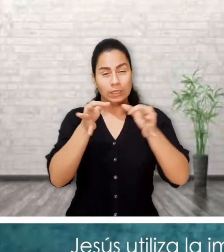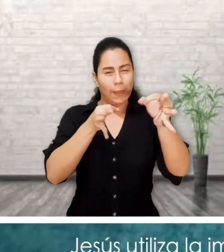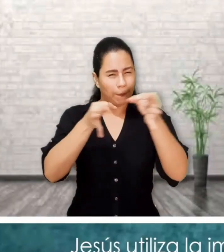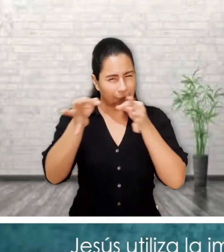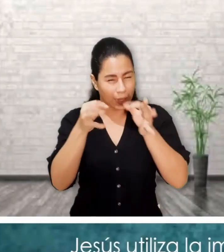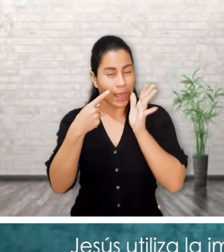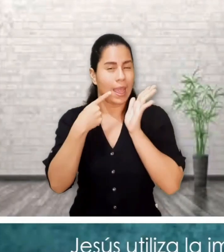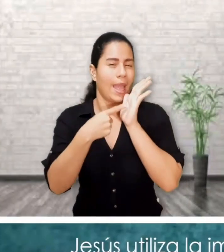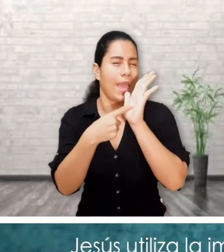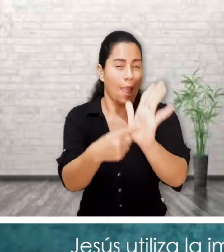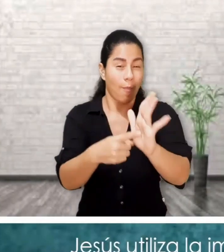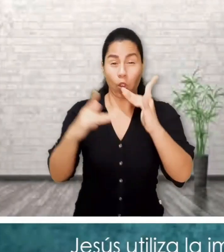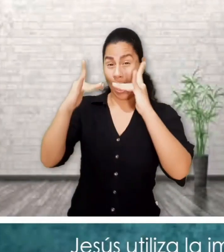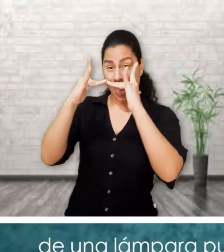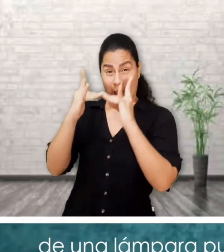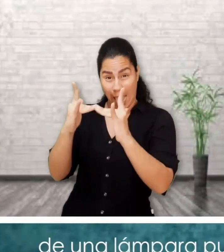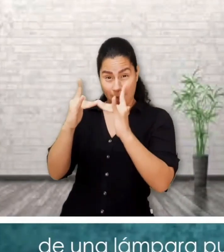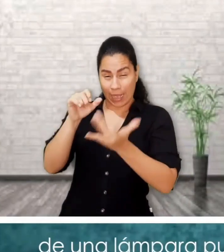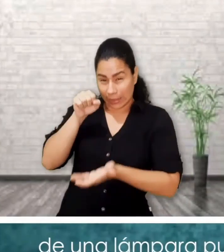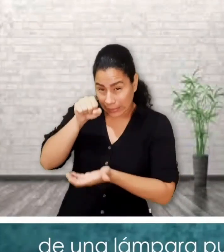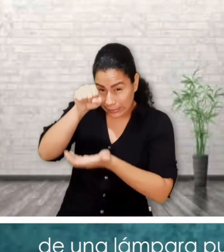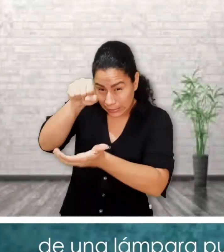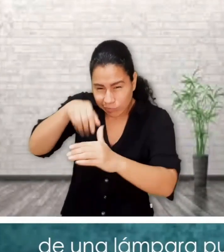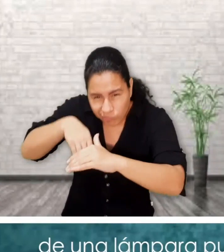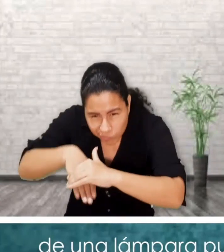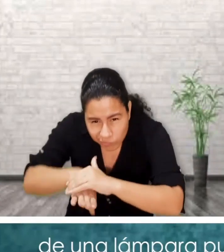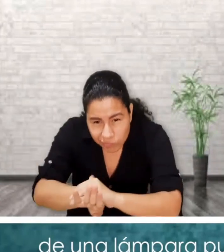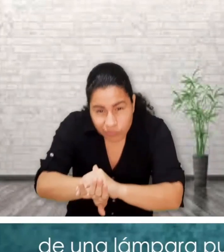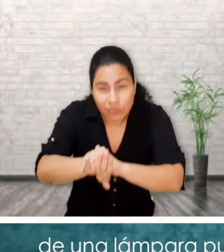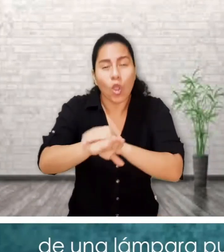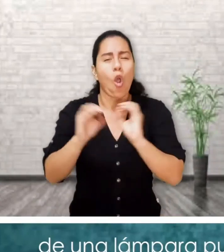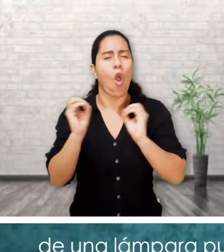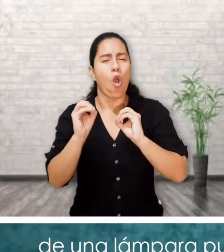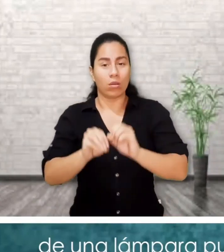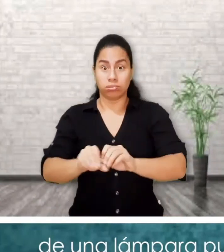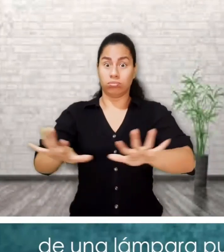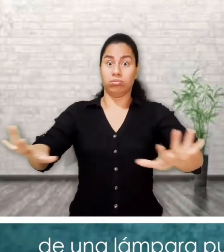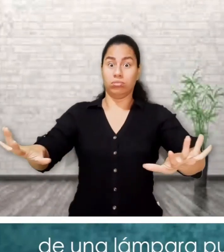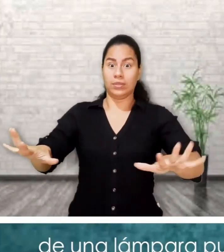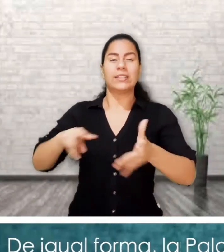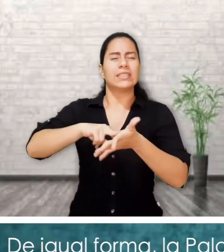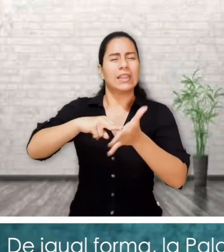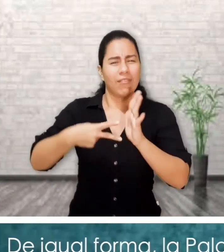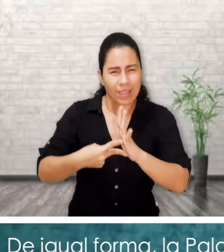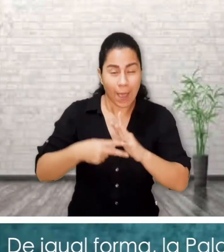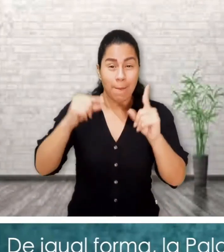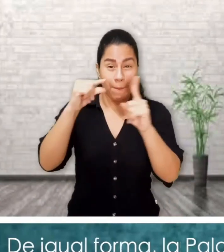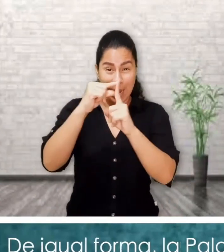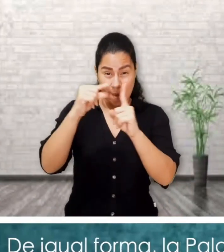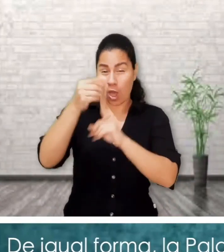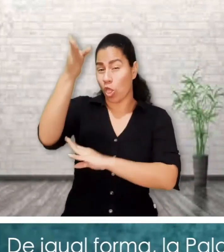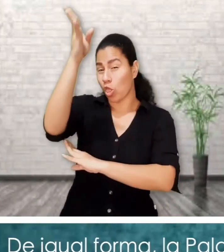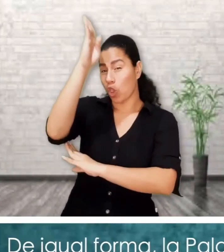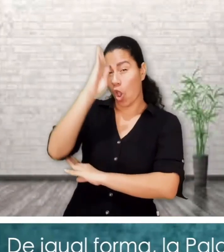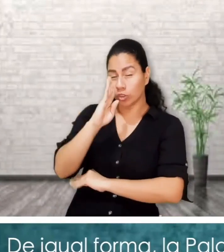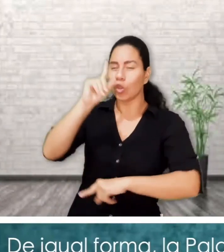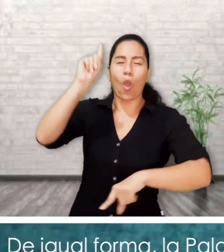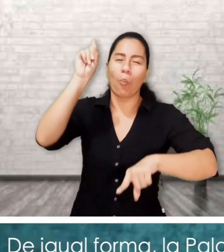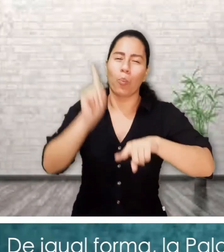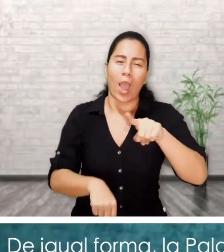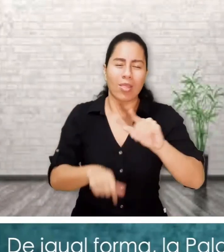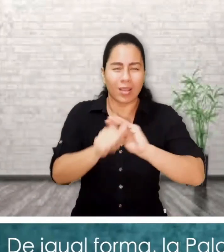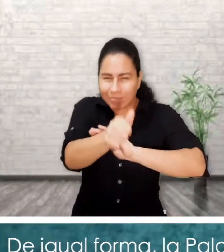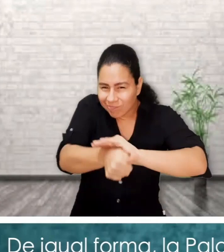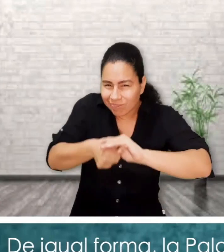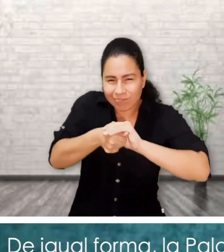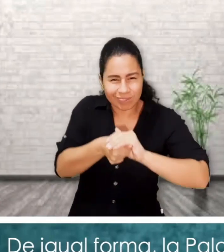Jesús utiliza la imagen de la ineficacia de una lámpara puesta debajo de la cama. De igual forma, la palabra